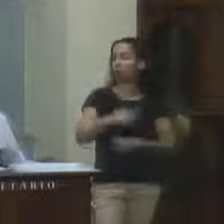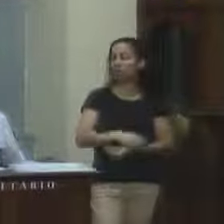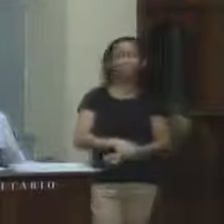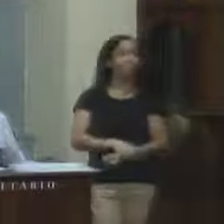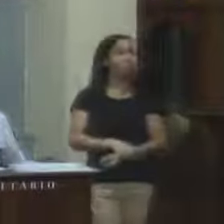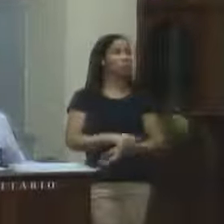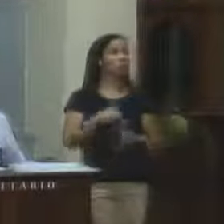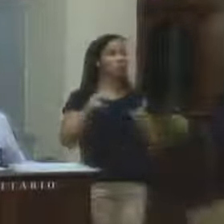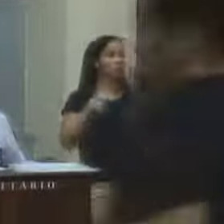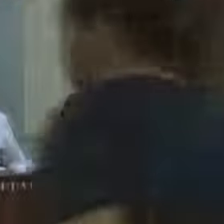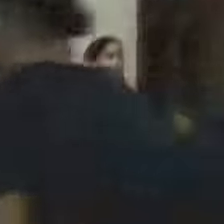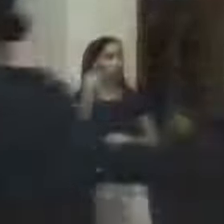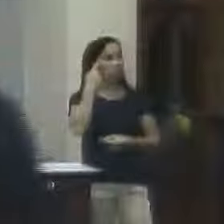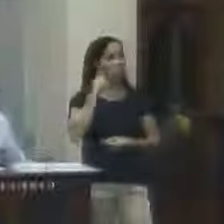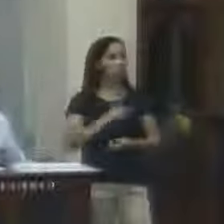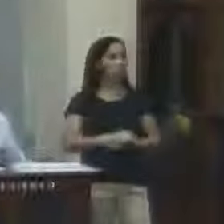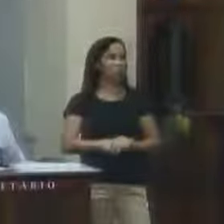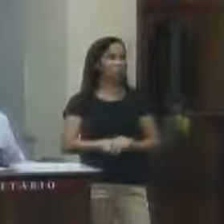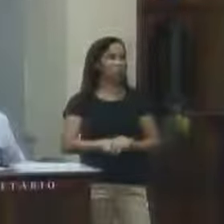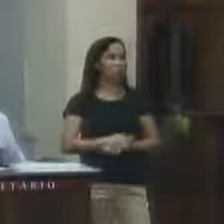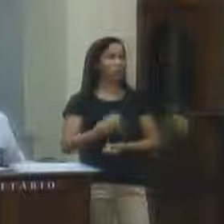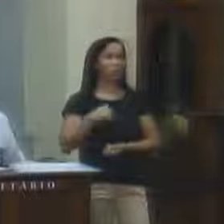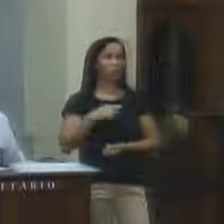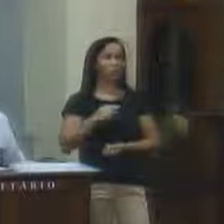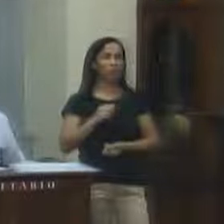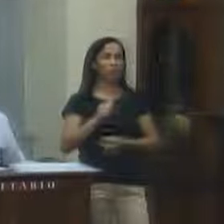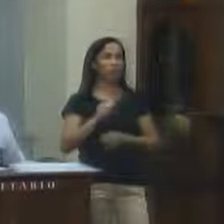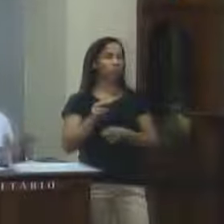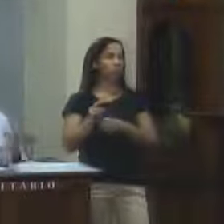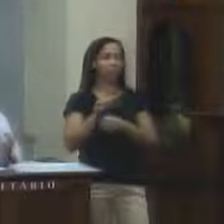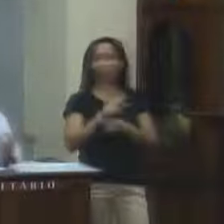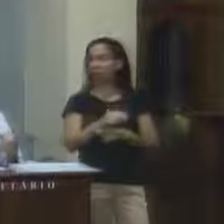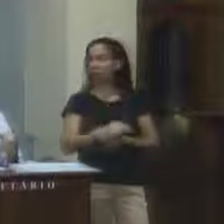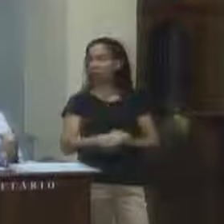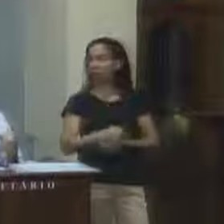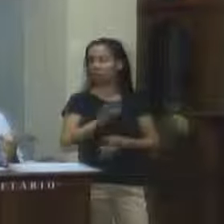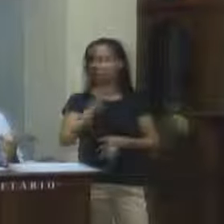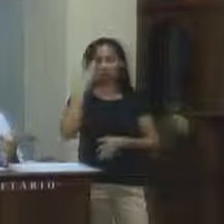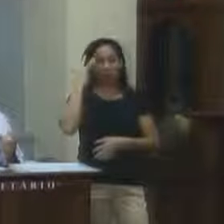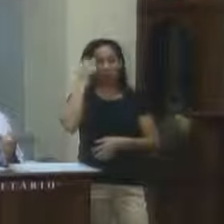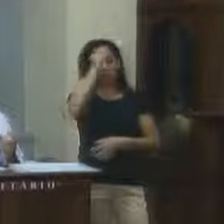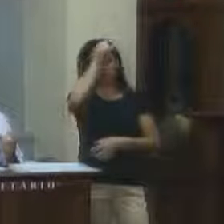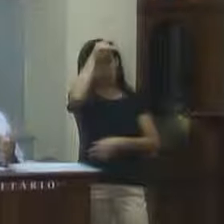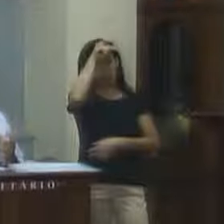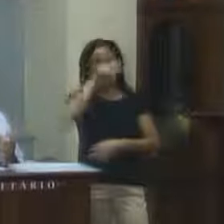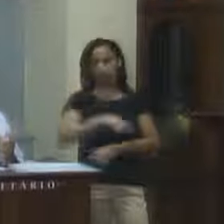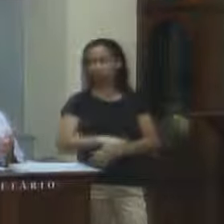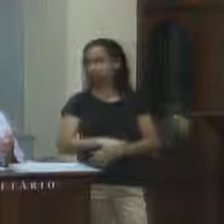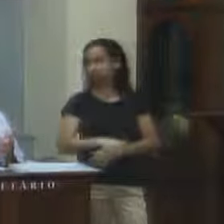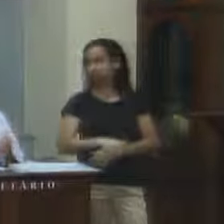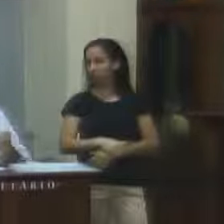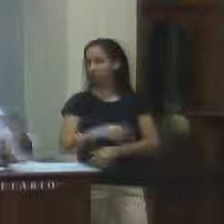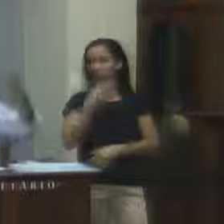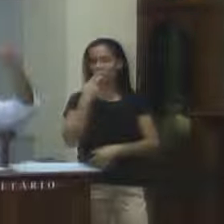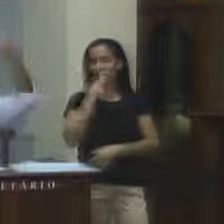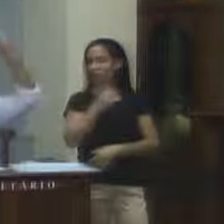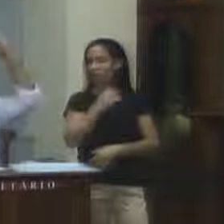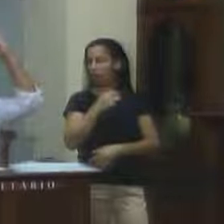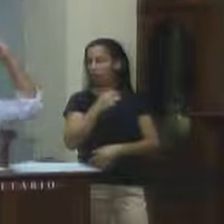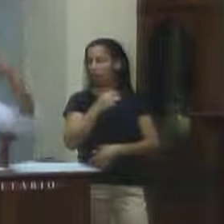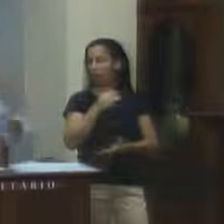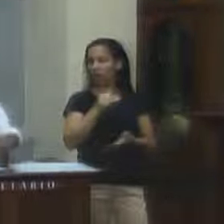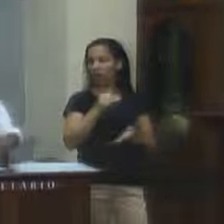estou te falando, eu não sei, porque eu não sou responsável pelo decreto. Você acha que o prefeito vai falar assim, não, a multa